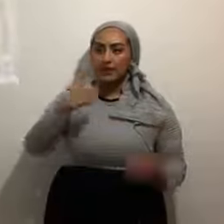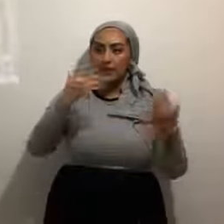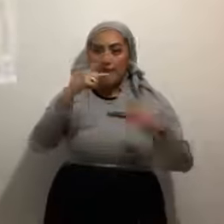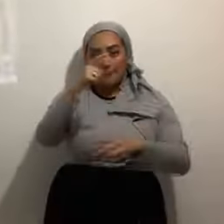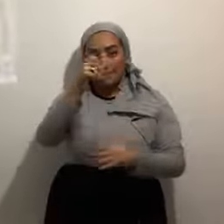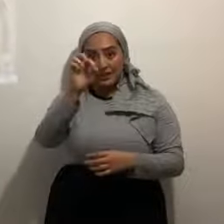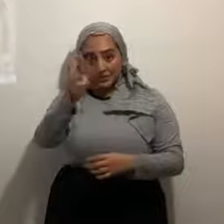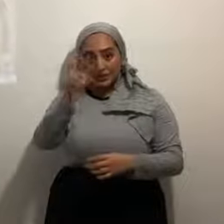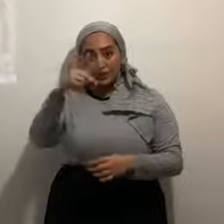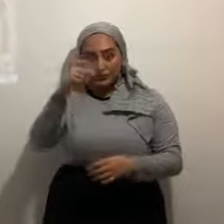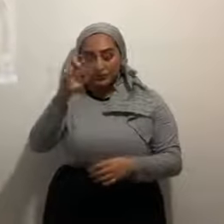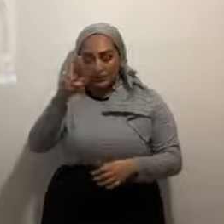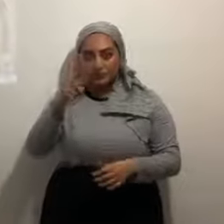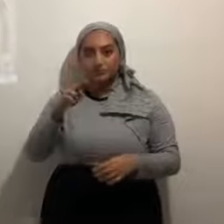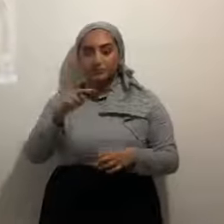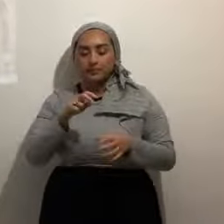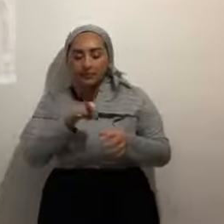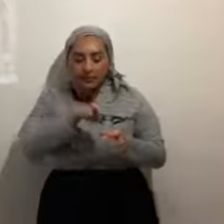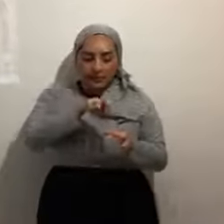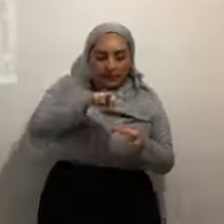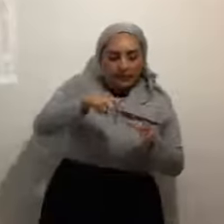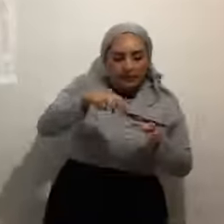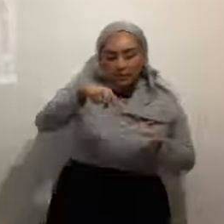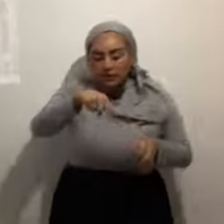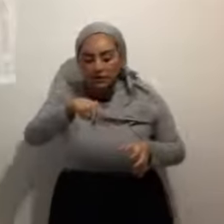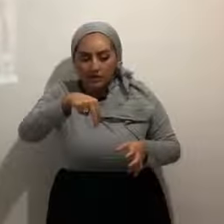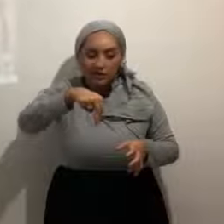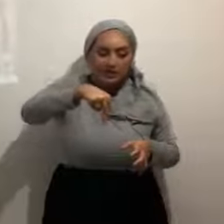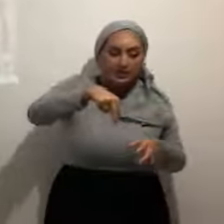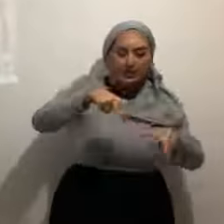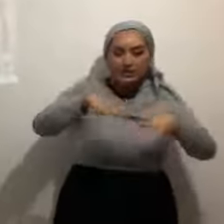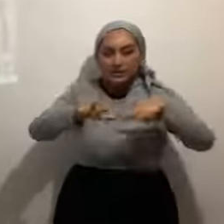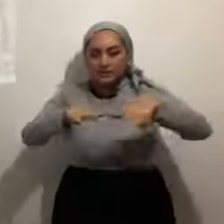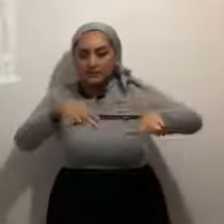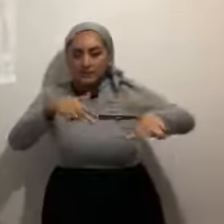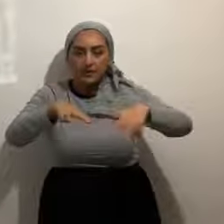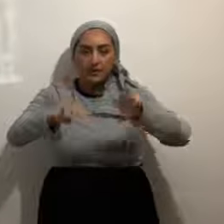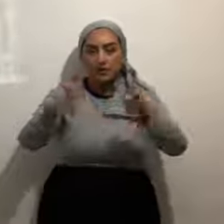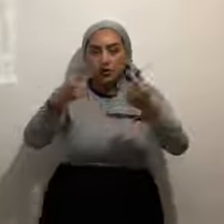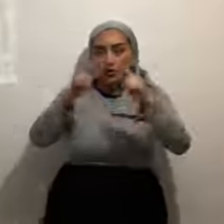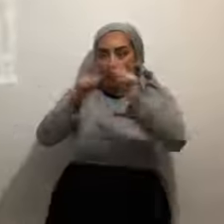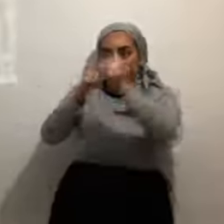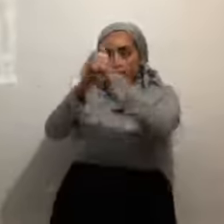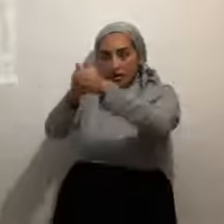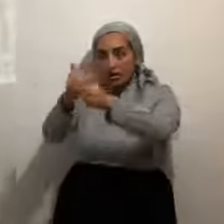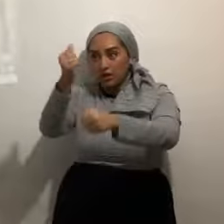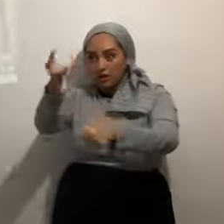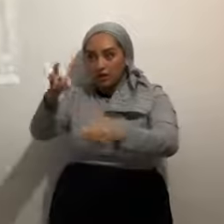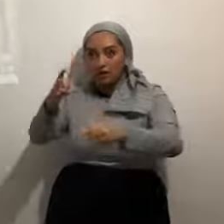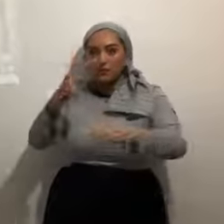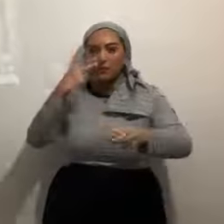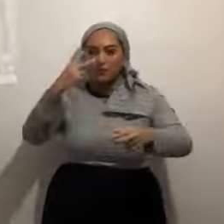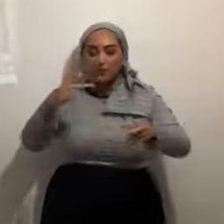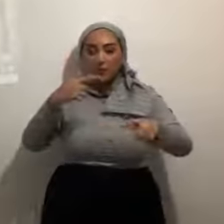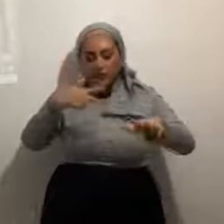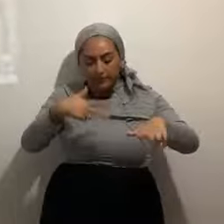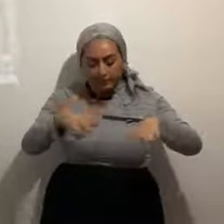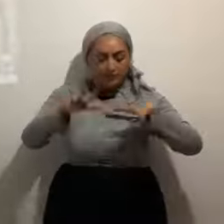Pedro, Kefas, de la barca, andaba sobre las aguas para ir a Yahshua. Pero al ver el fuerte viento,